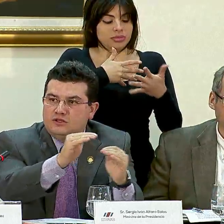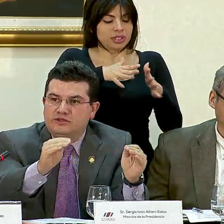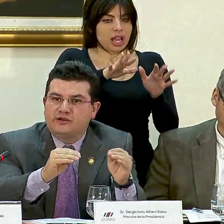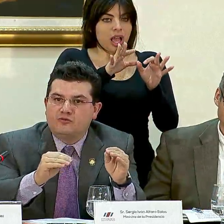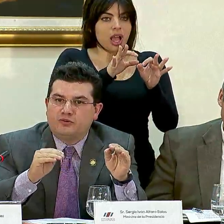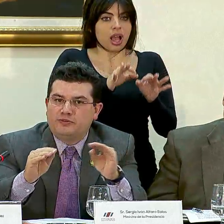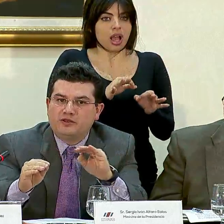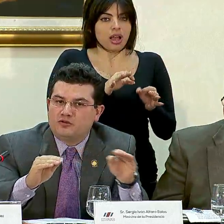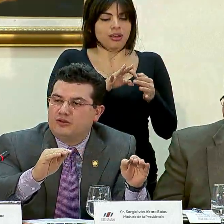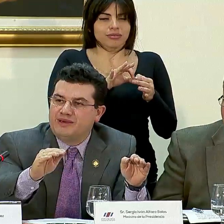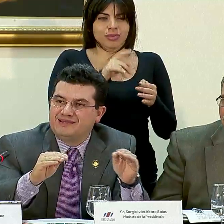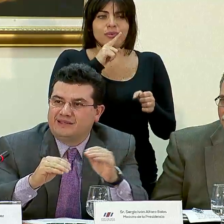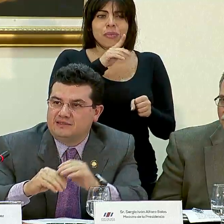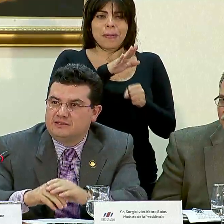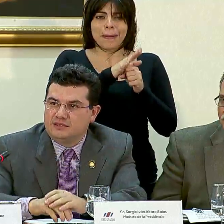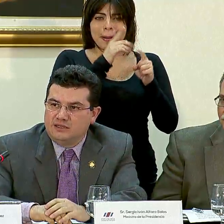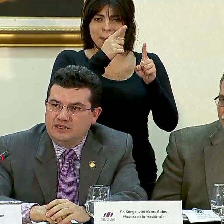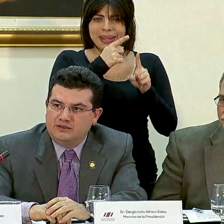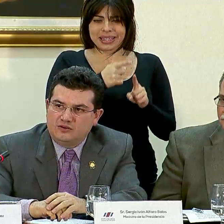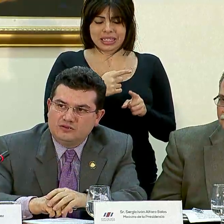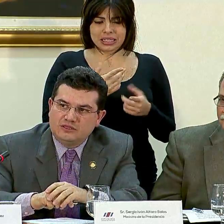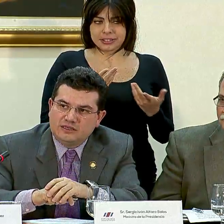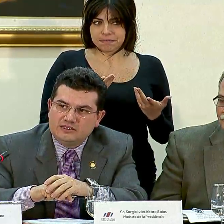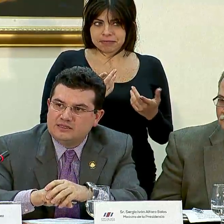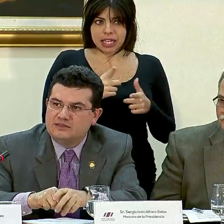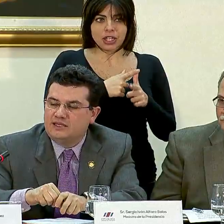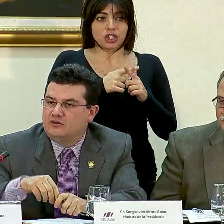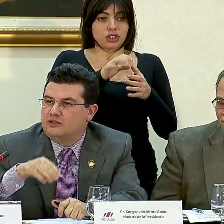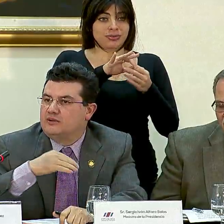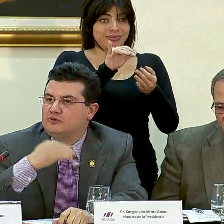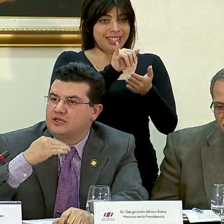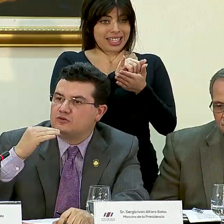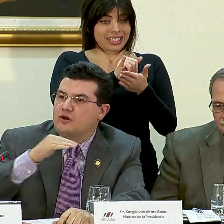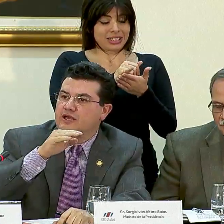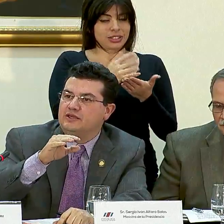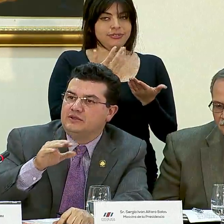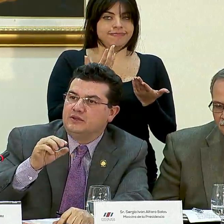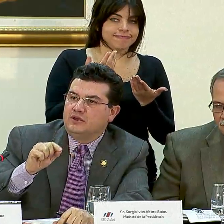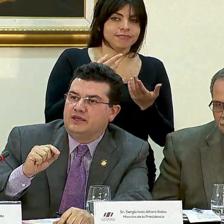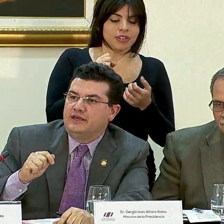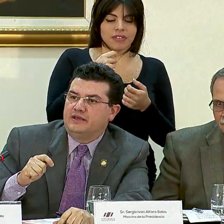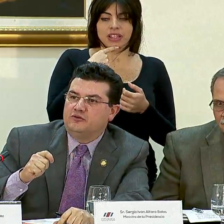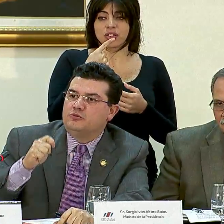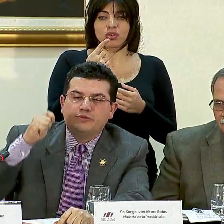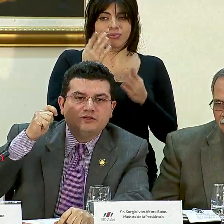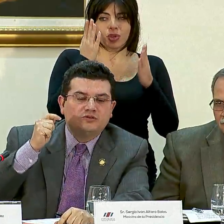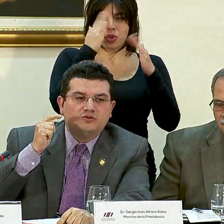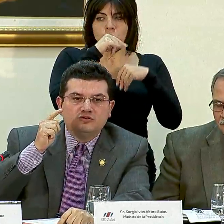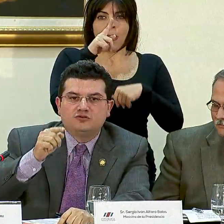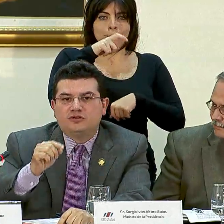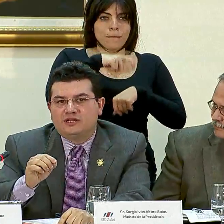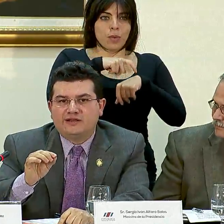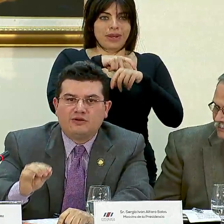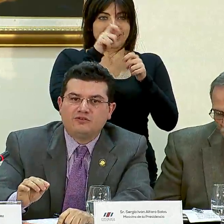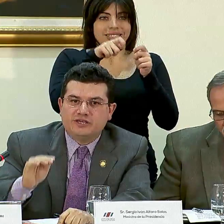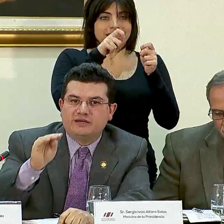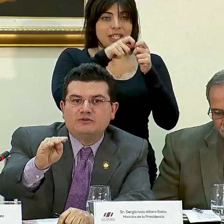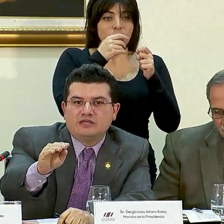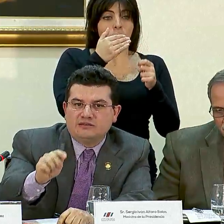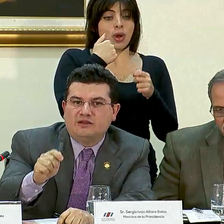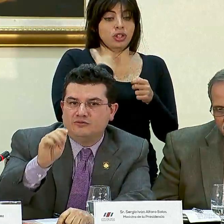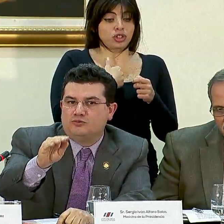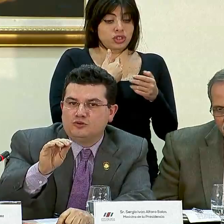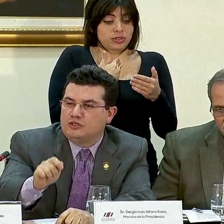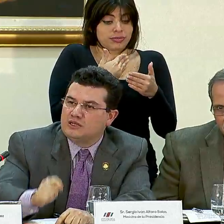definido de cumplimiento de metas. Entonces, en ese sentido, digamos que no hay un momento justo en el que cuando